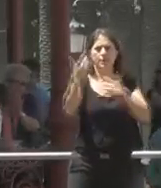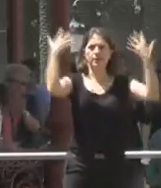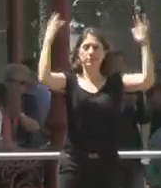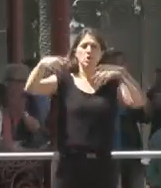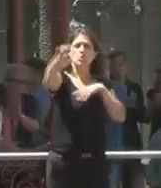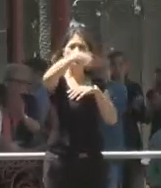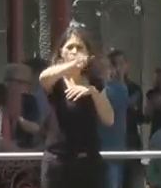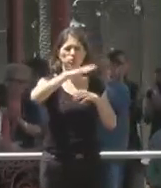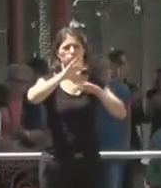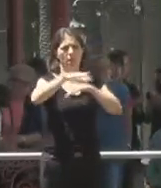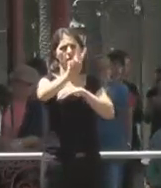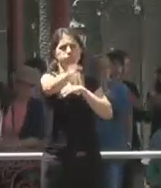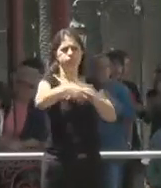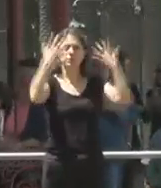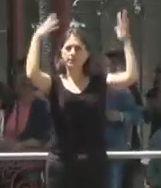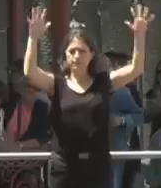marea.